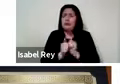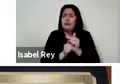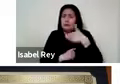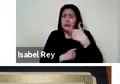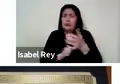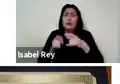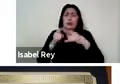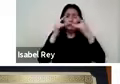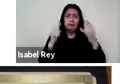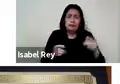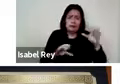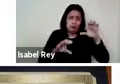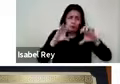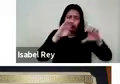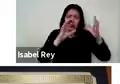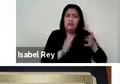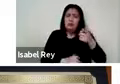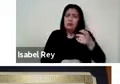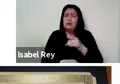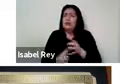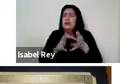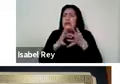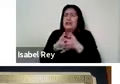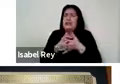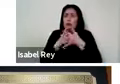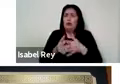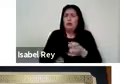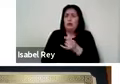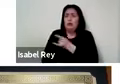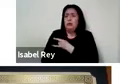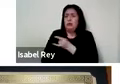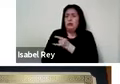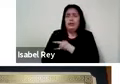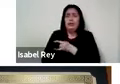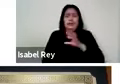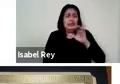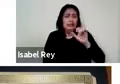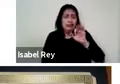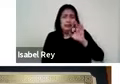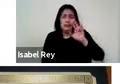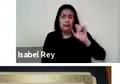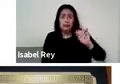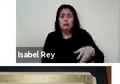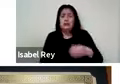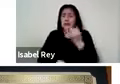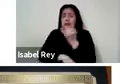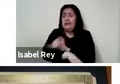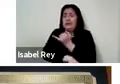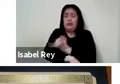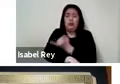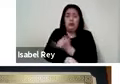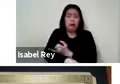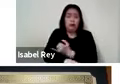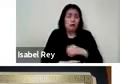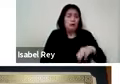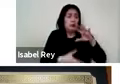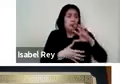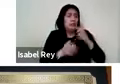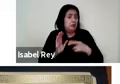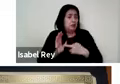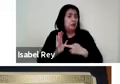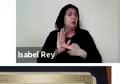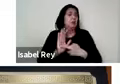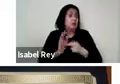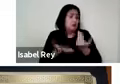campamento científico en Estados Unidos, en la Universidad de California, y el Instituto de las Américas la otorga como embajadora estudiantil